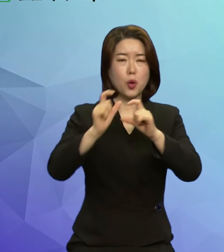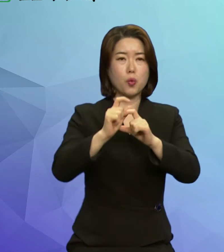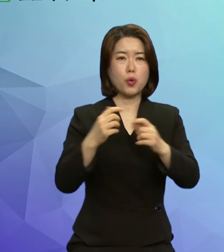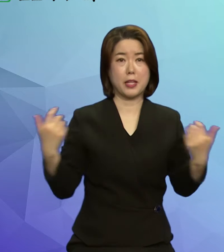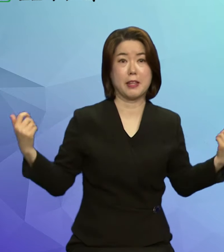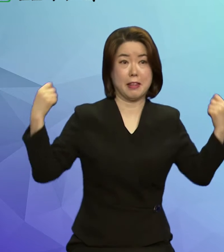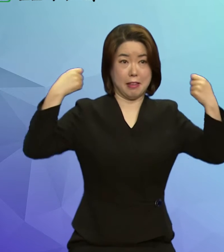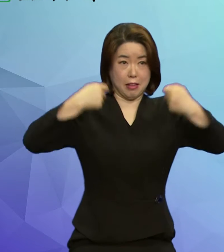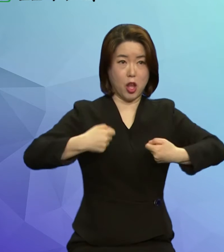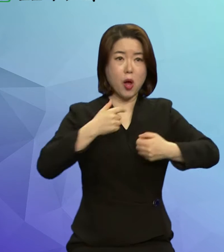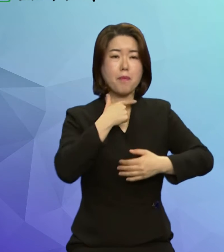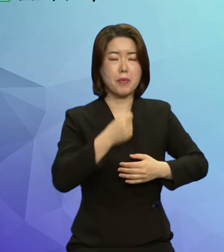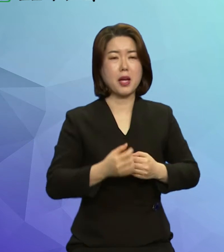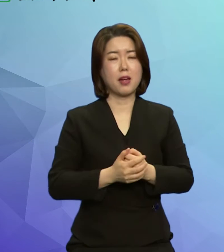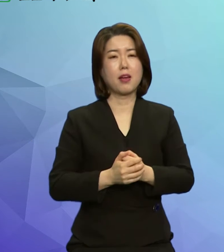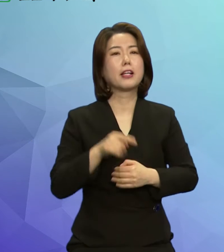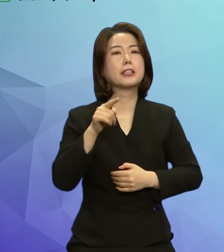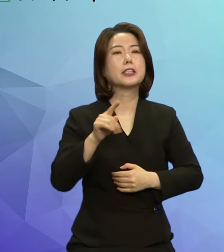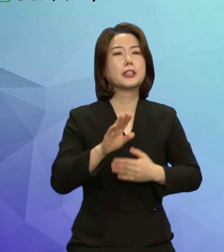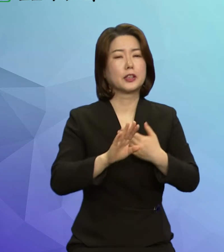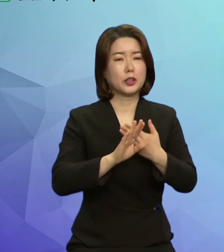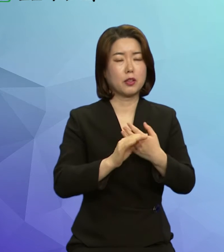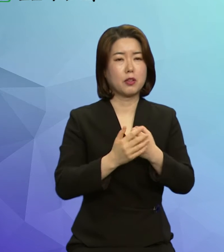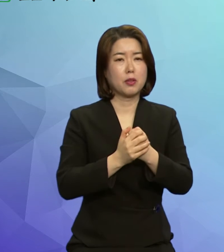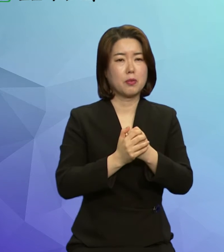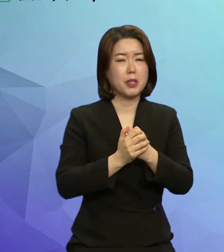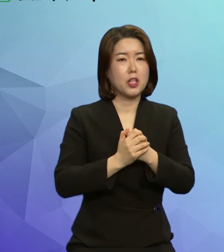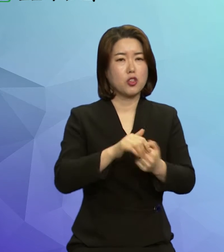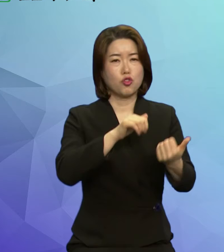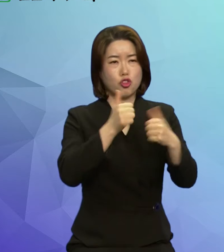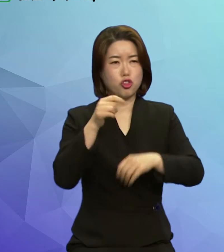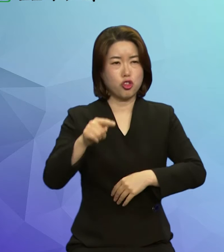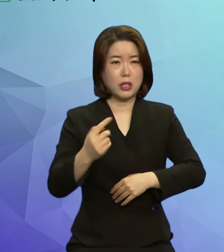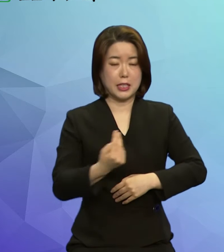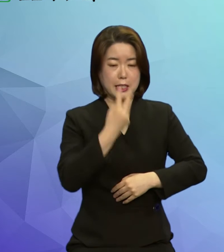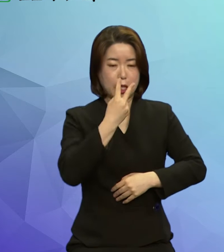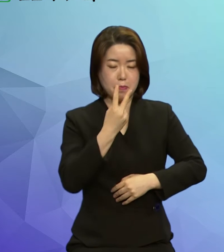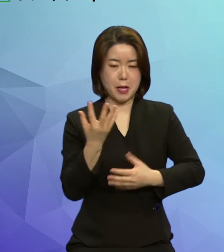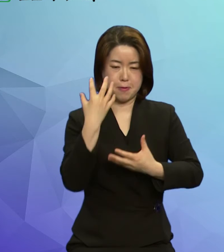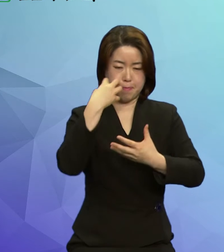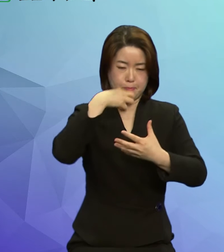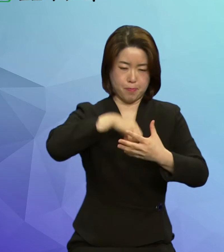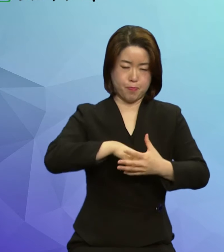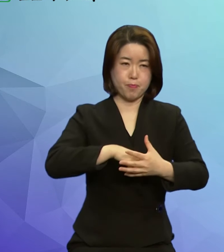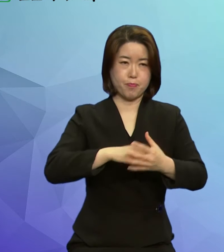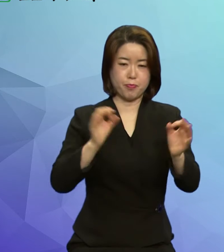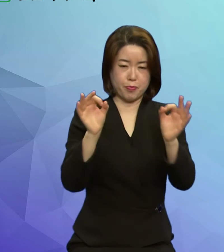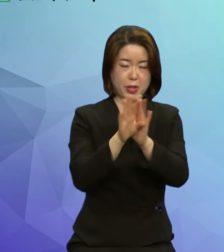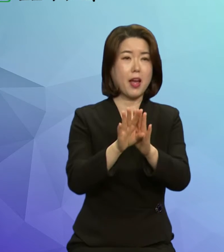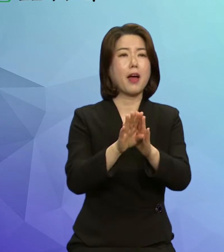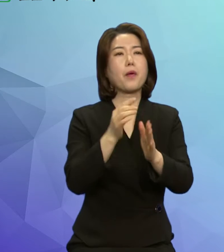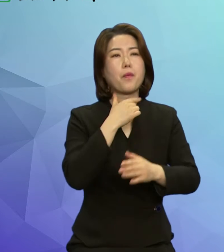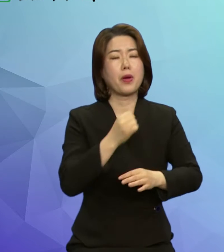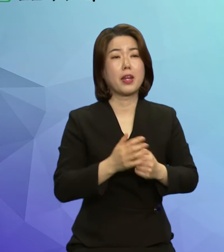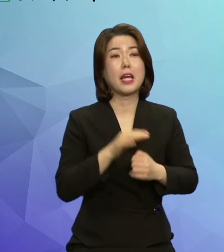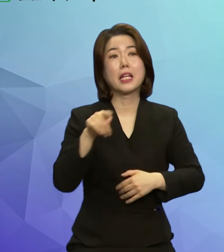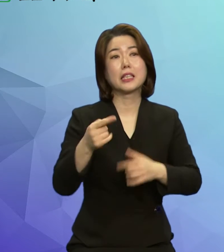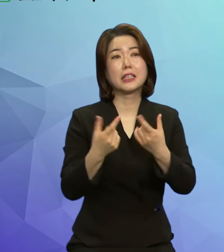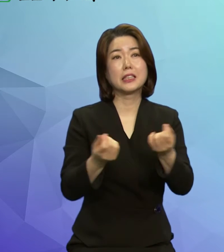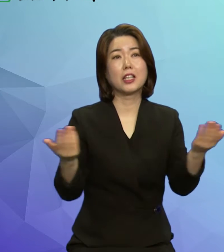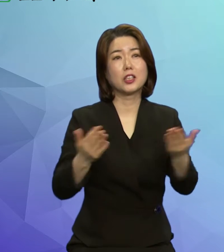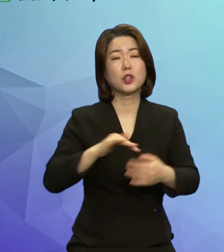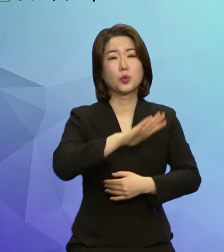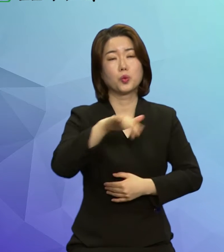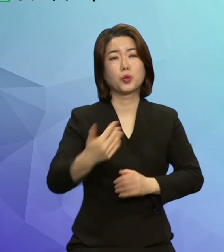덧입기를 바랍니다. 그리하여 죽을 것이 생명에게 삼켜지게 하려는 것입니다. 이런 일을